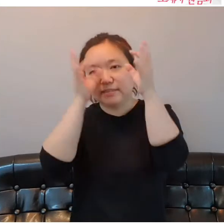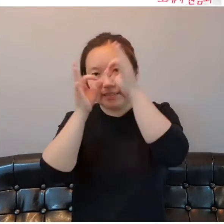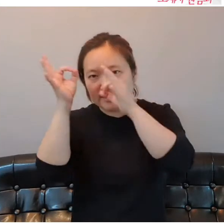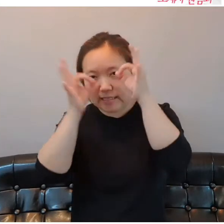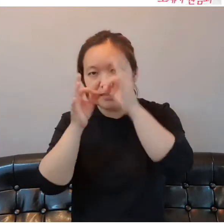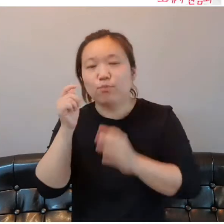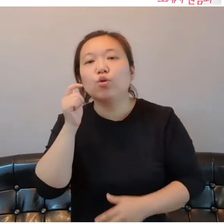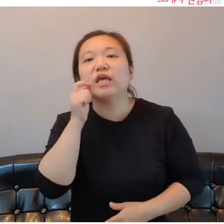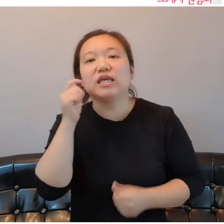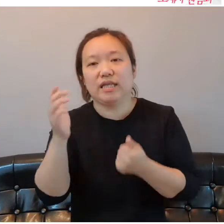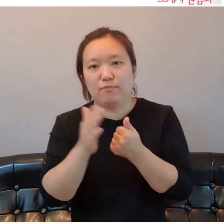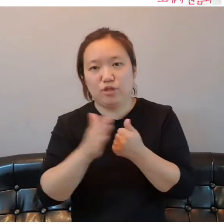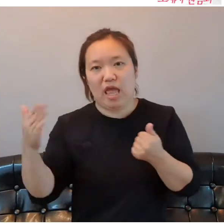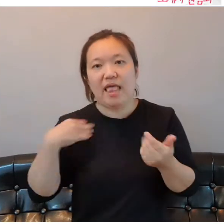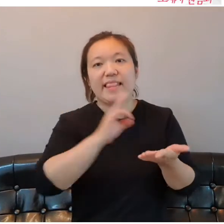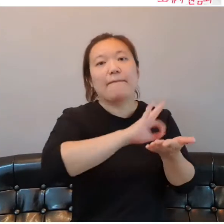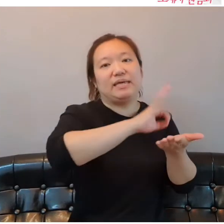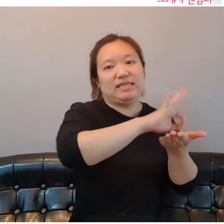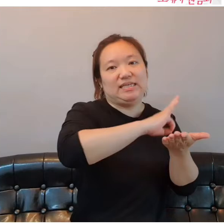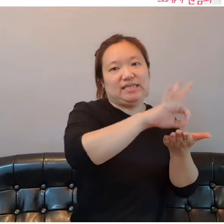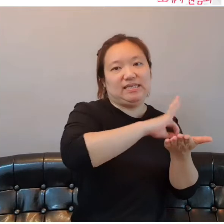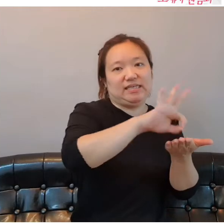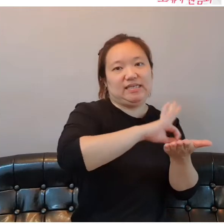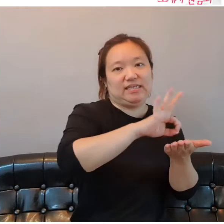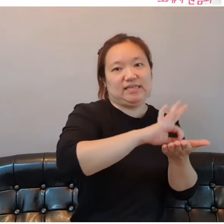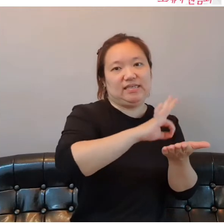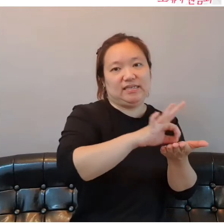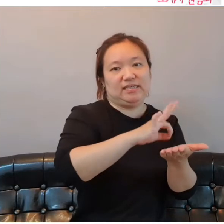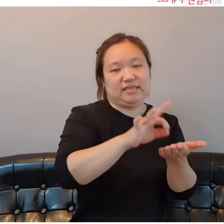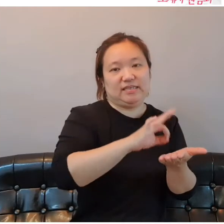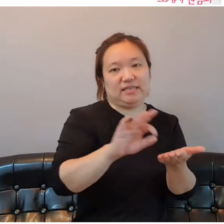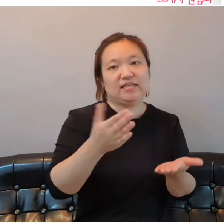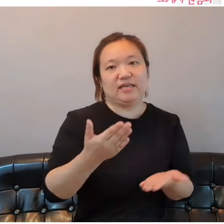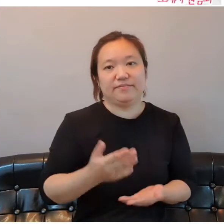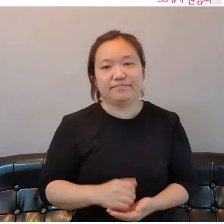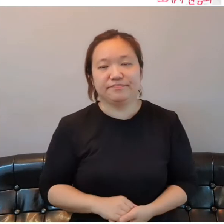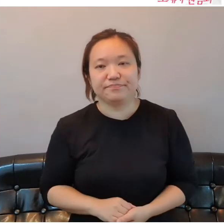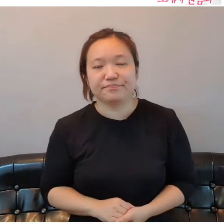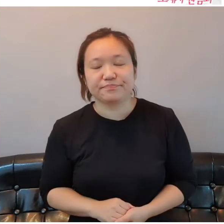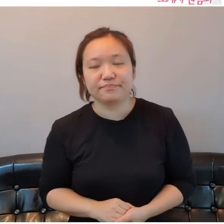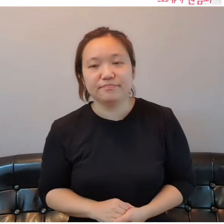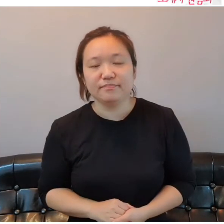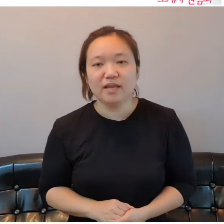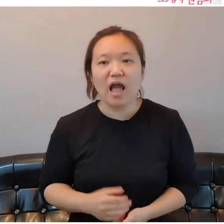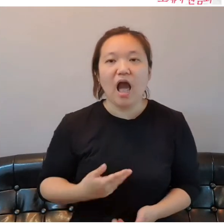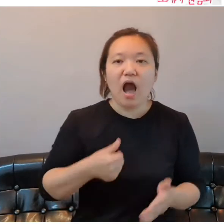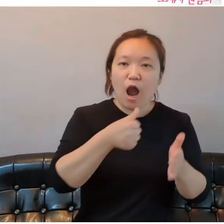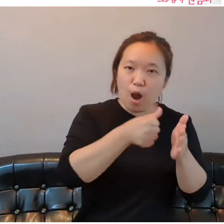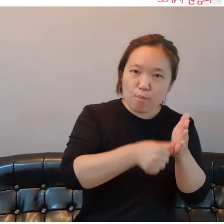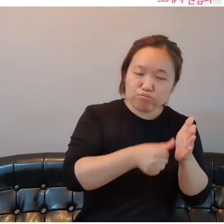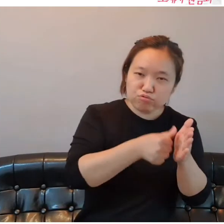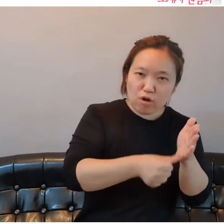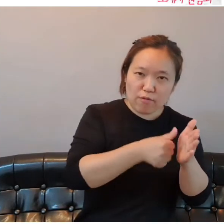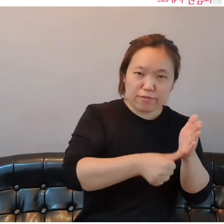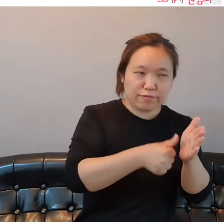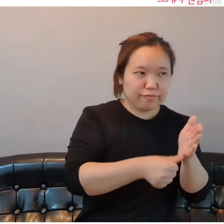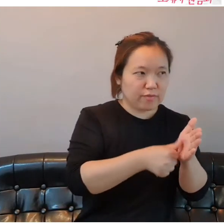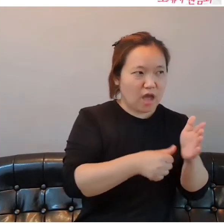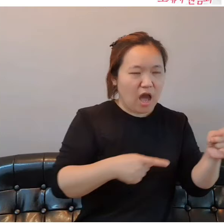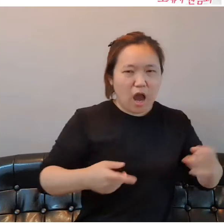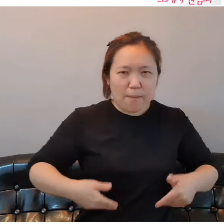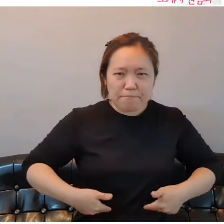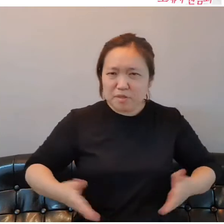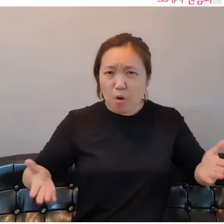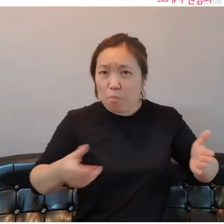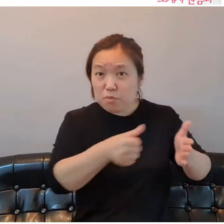감정으로 소비했다는 것, 그리고 그 결과는 언제나 좋지 않았다는 느낌을 받았을 거예요. 물건들이 여기저기 방치돼